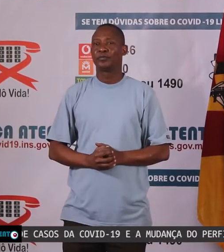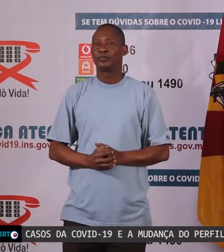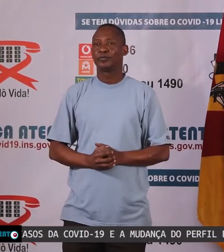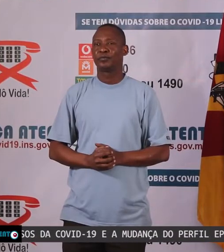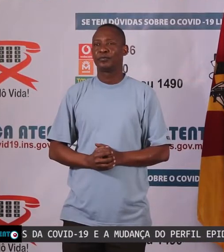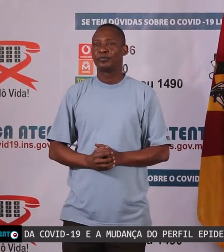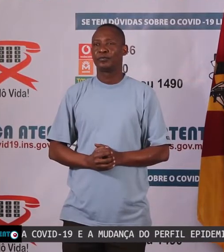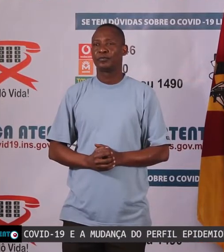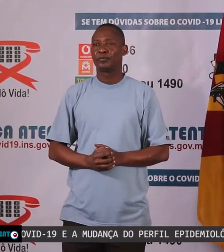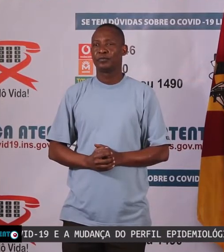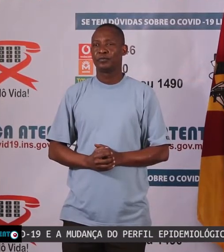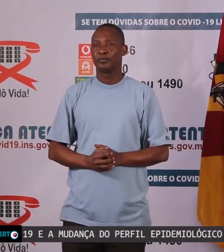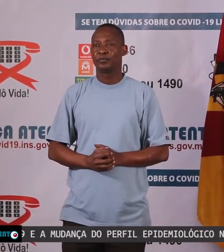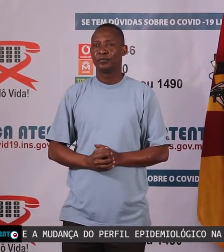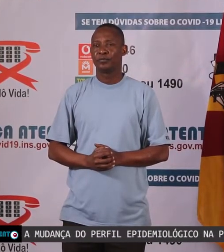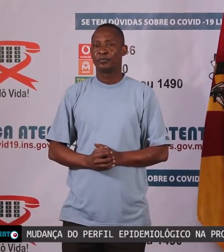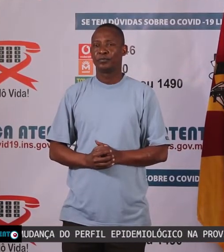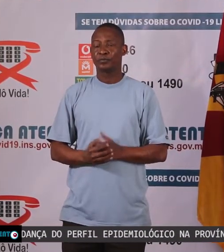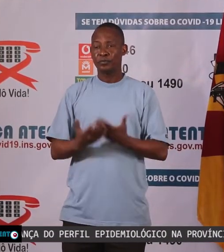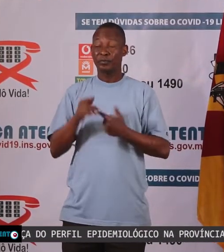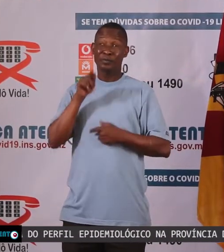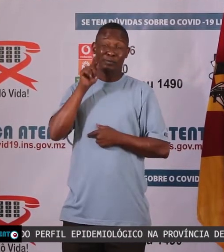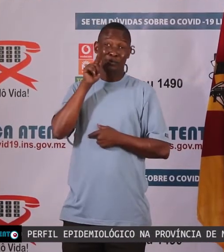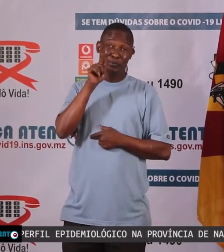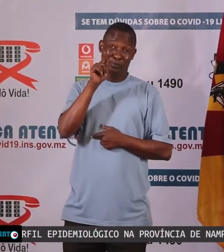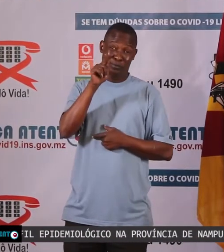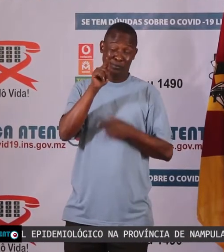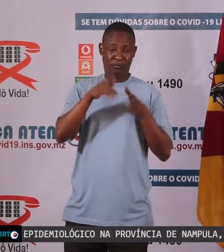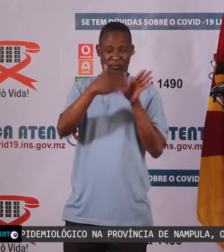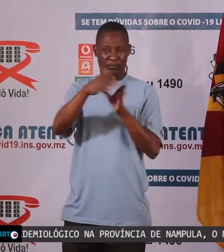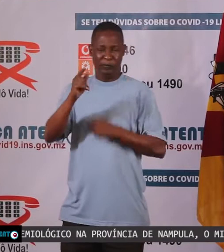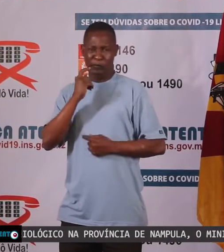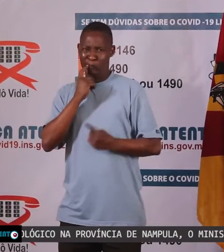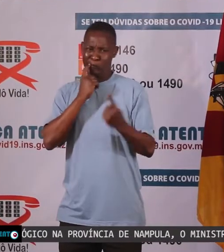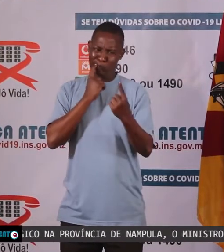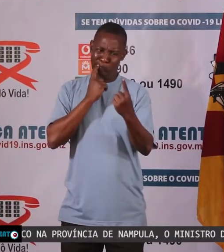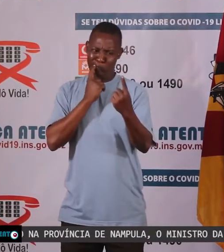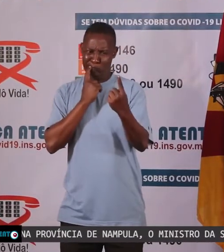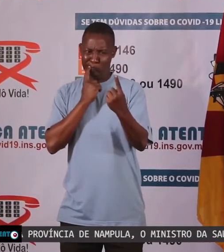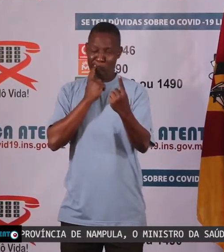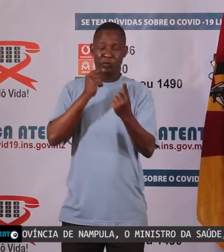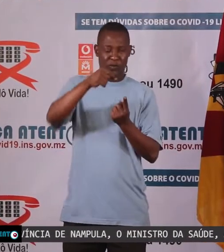Portanto, dos novos casos suspeitos e testados,